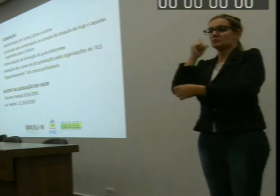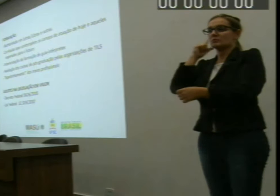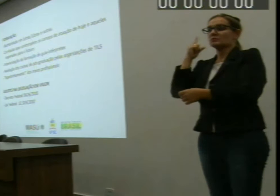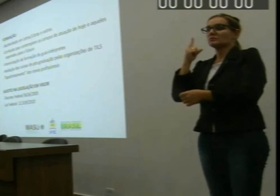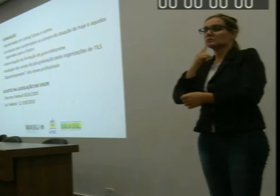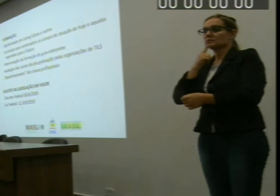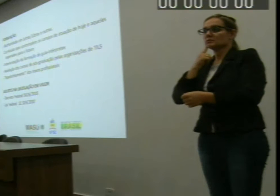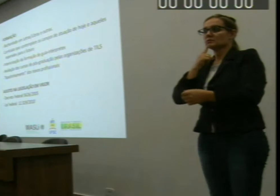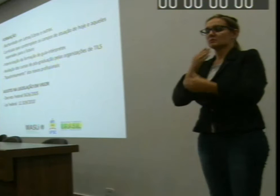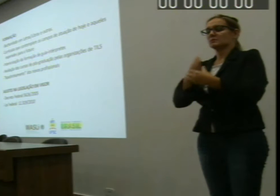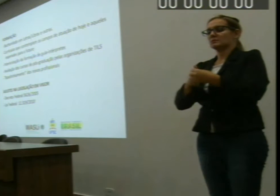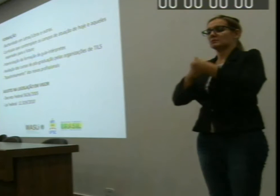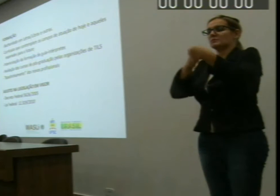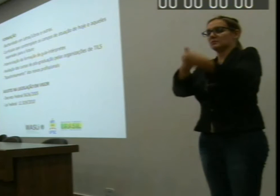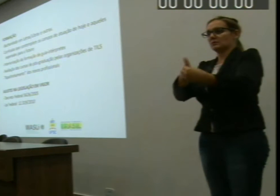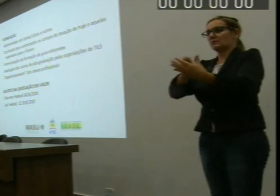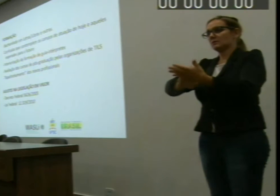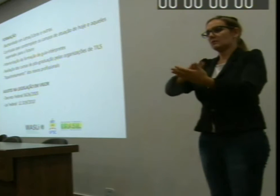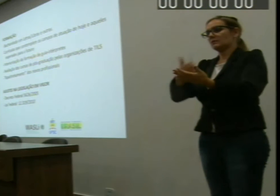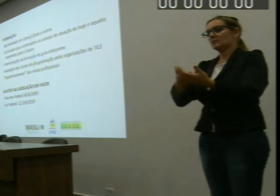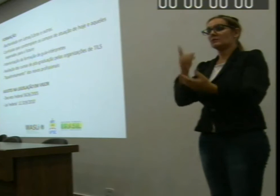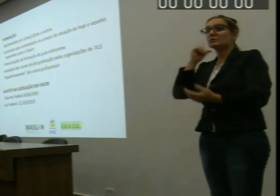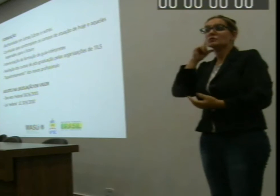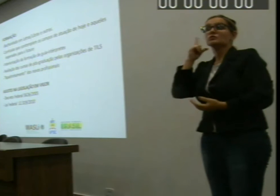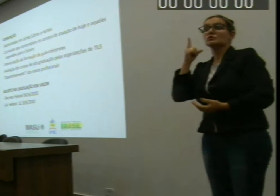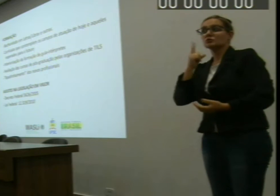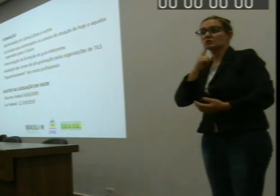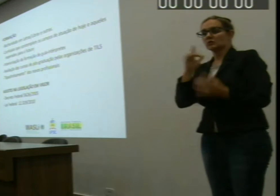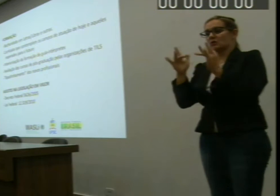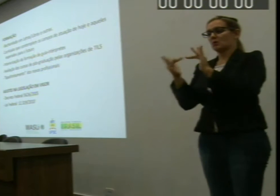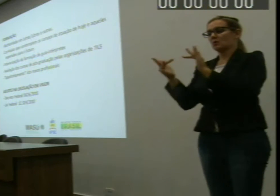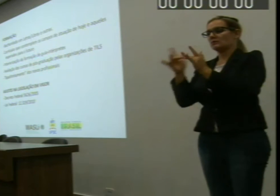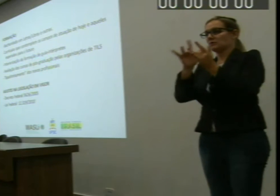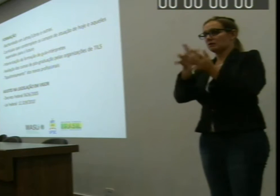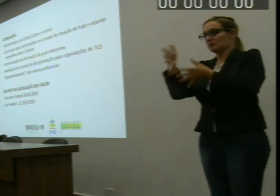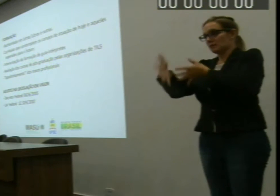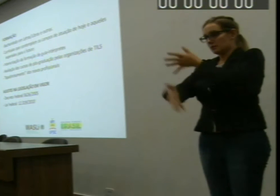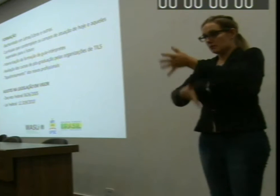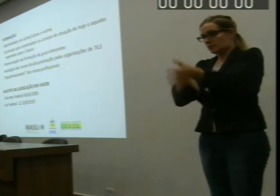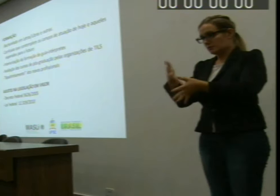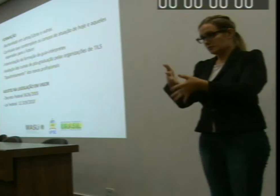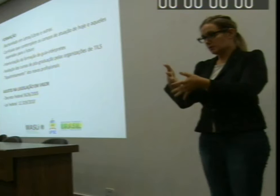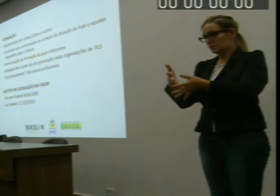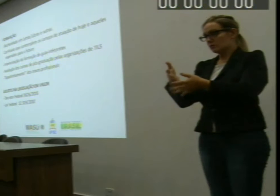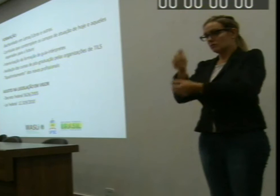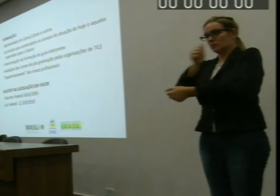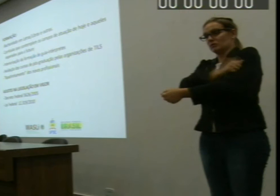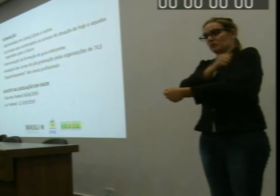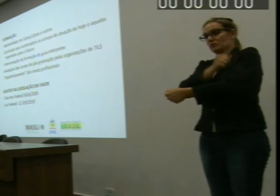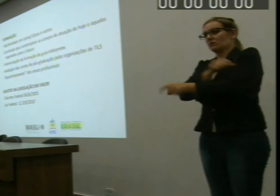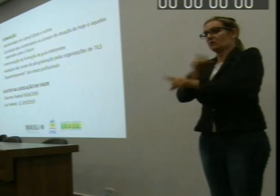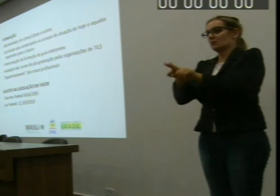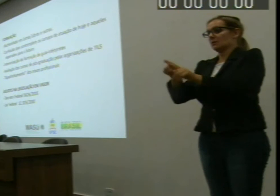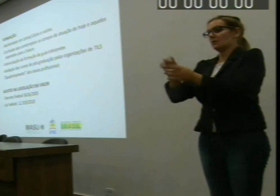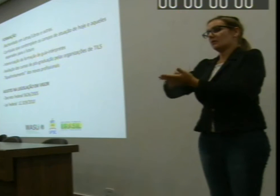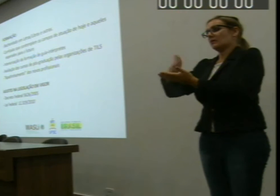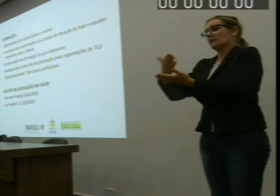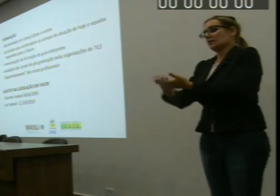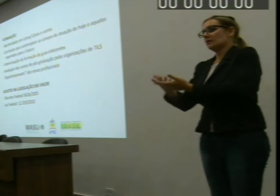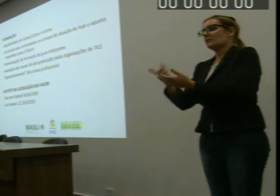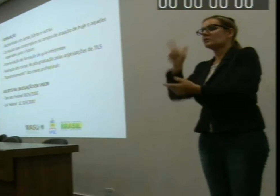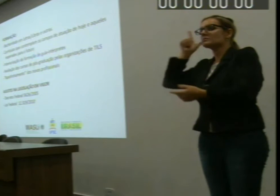surdo que por meio desse contato com a língua de sinais dos alunos e do intérprete ele é capaz de fazer a